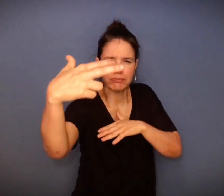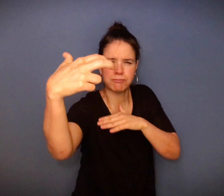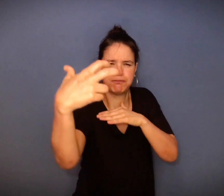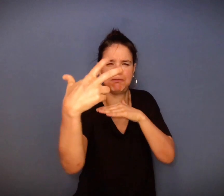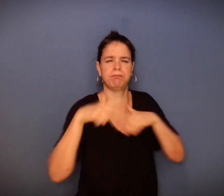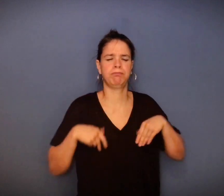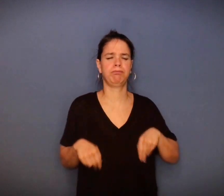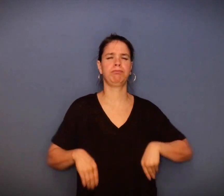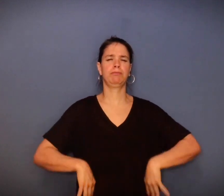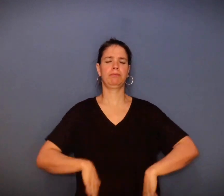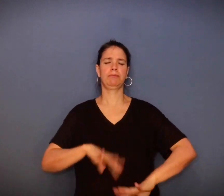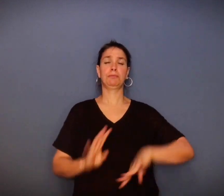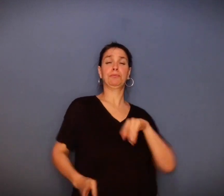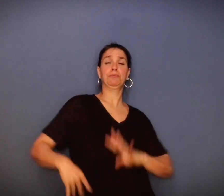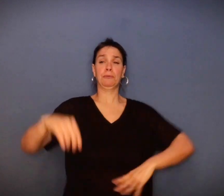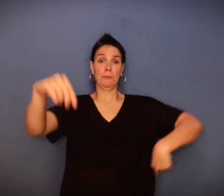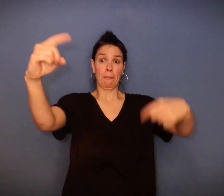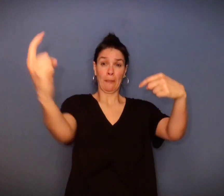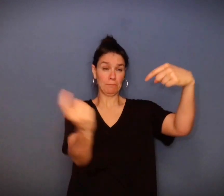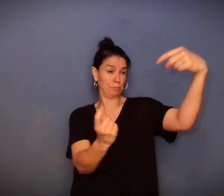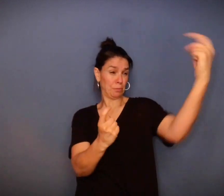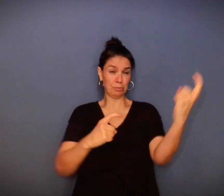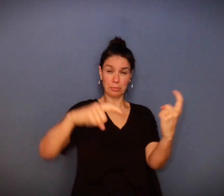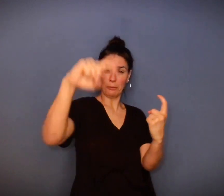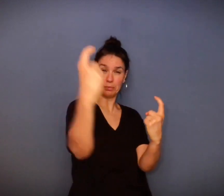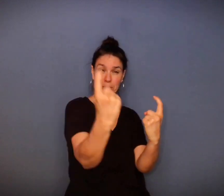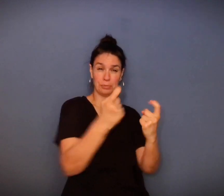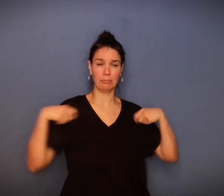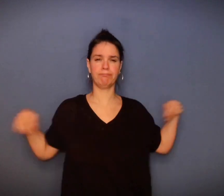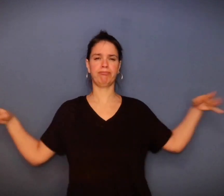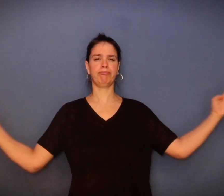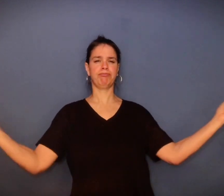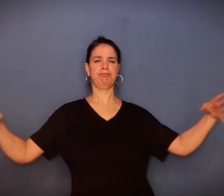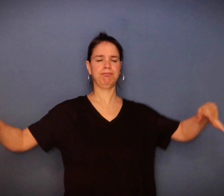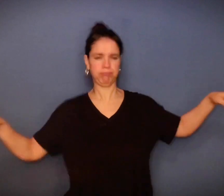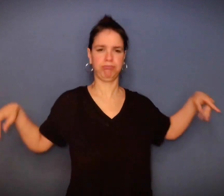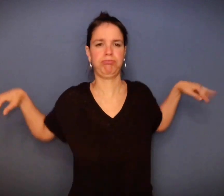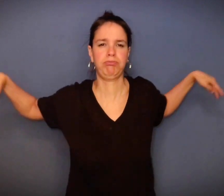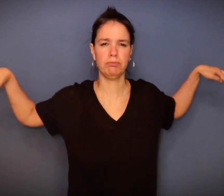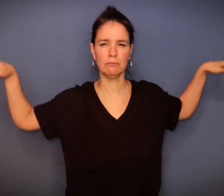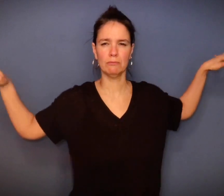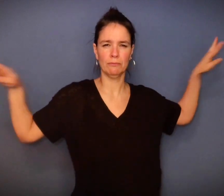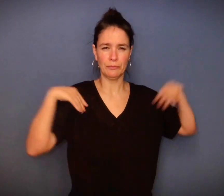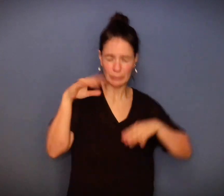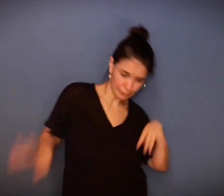Il perdit le contrôle de son vol et tomba violemment dans les profondeurs de l'étang.